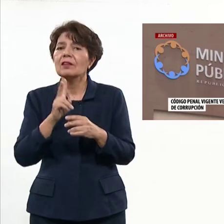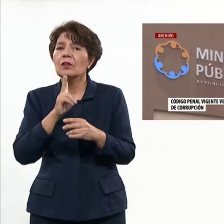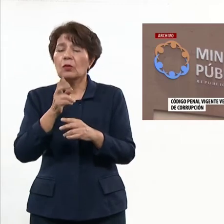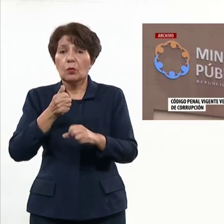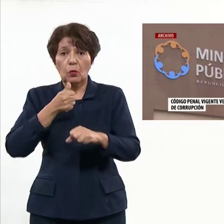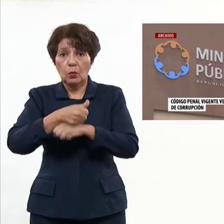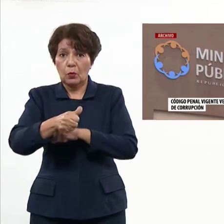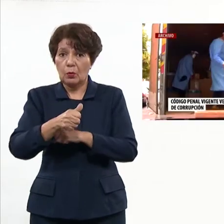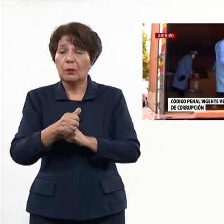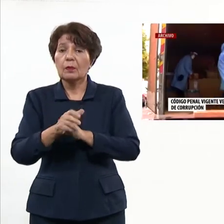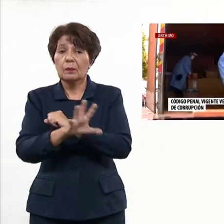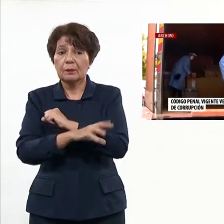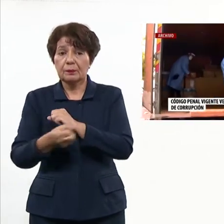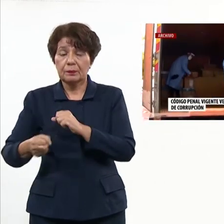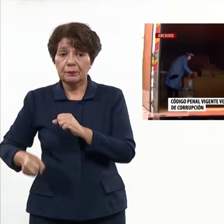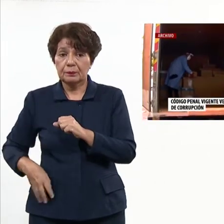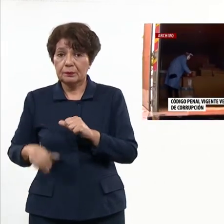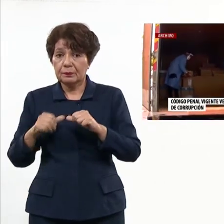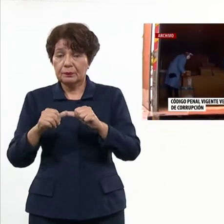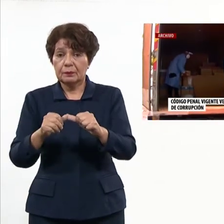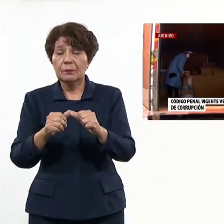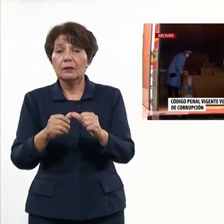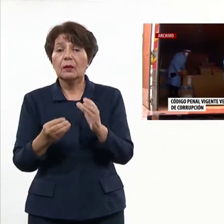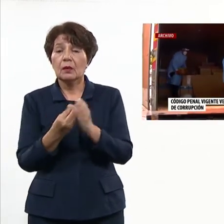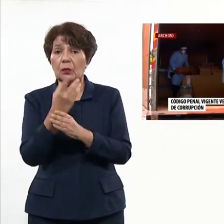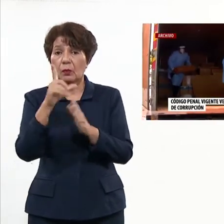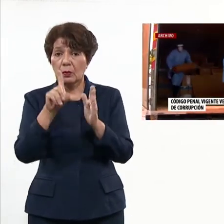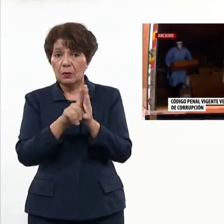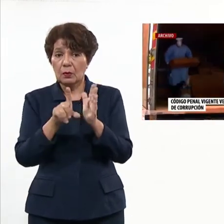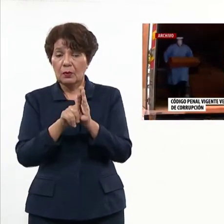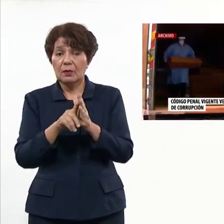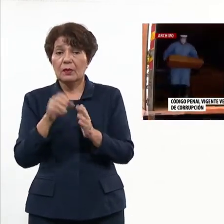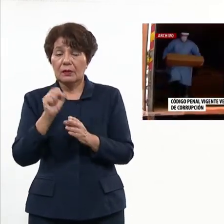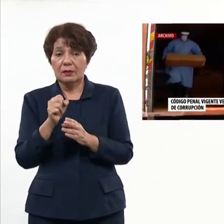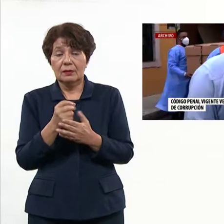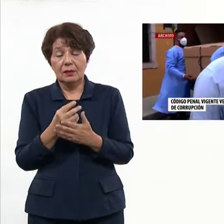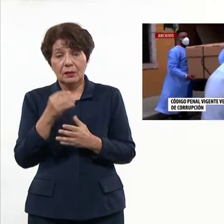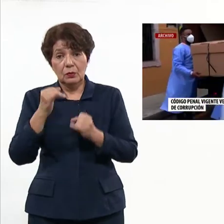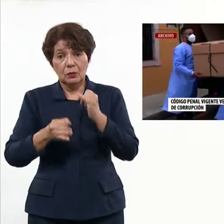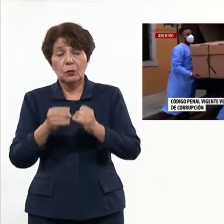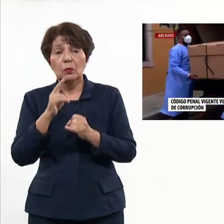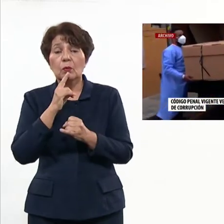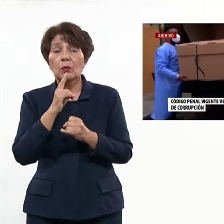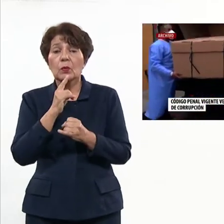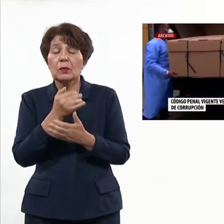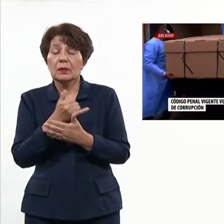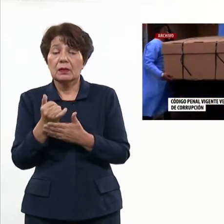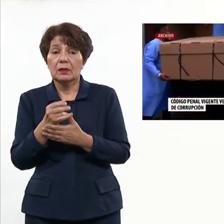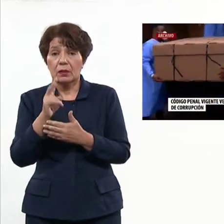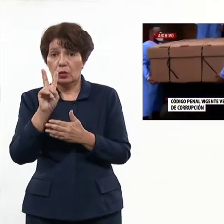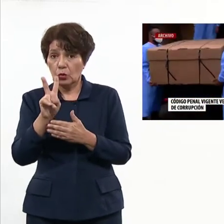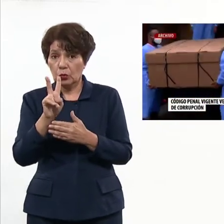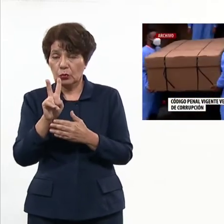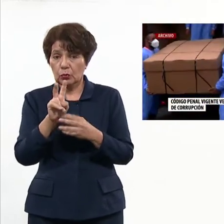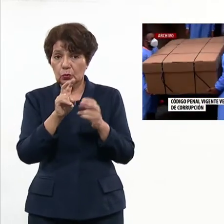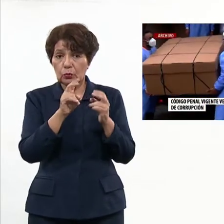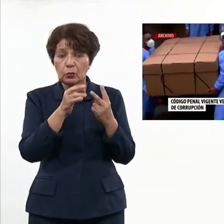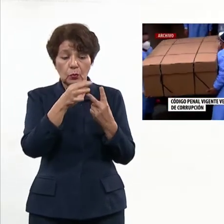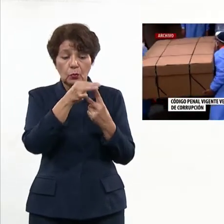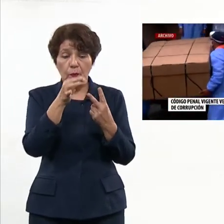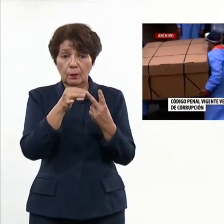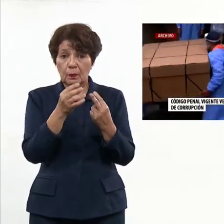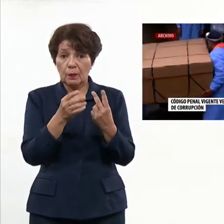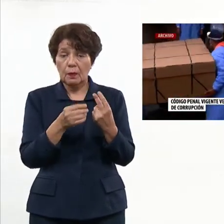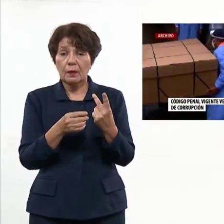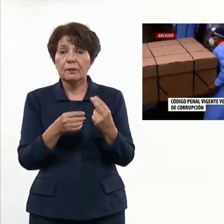los bienes del estado con el código penal vigente la justicia hondureña tiene dos caminos afirman profesionales del derecho favoreciendo a figuras